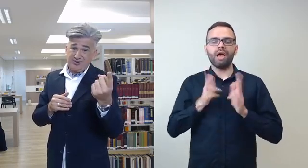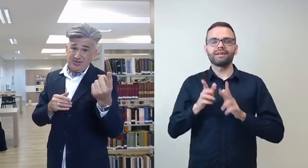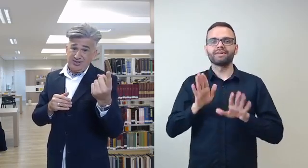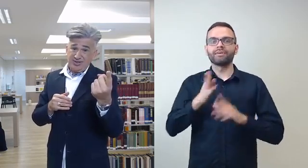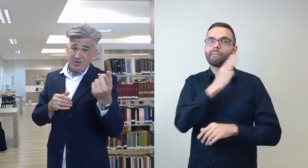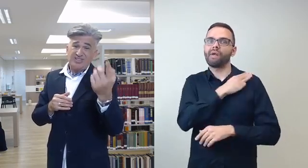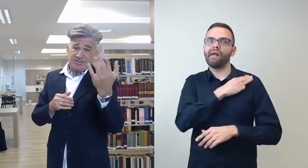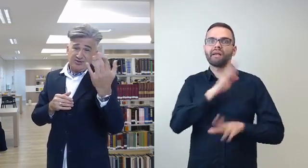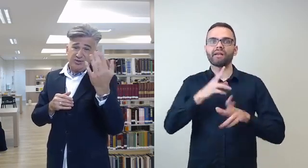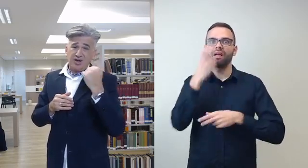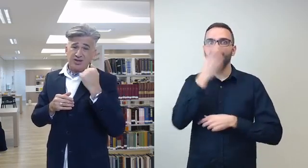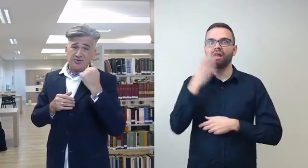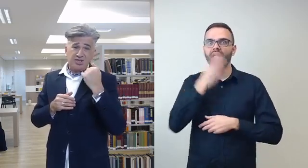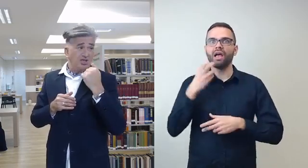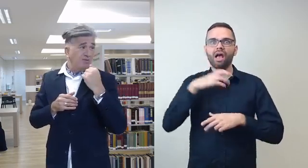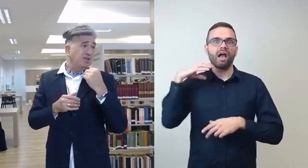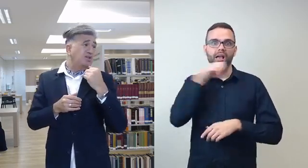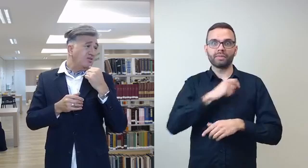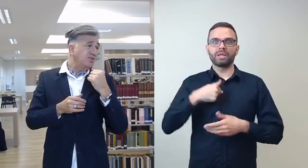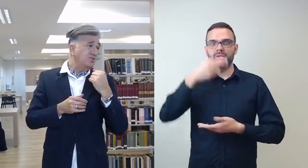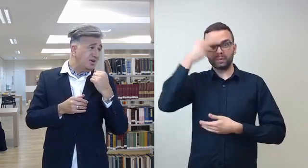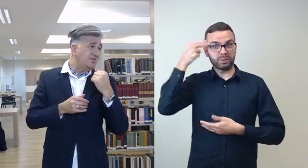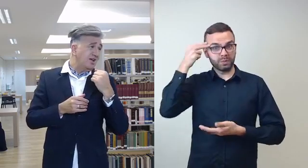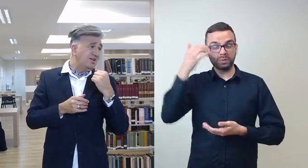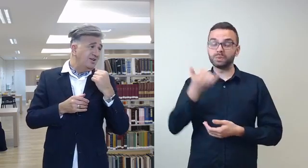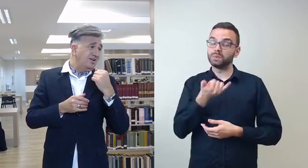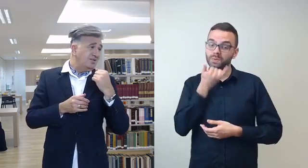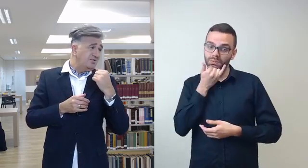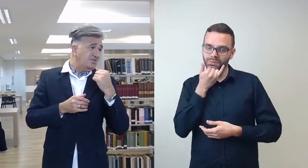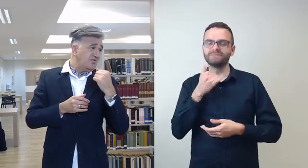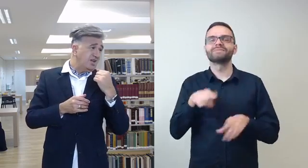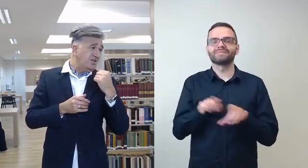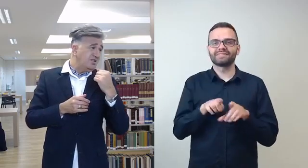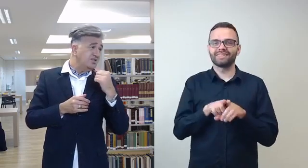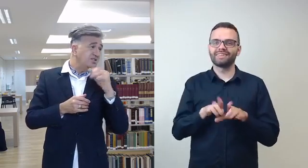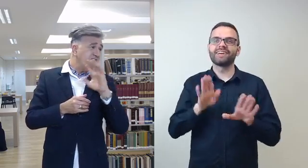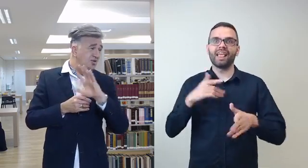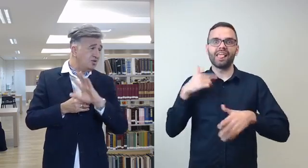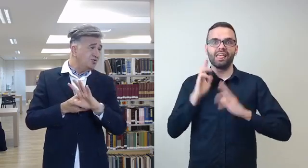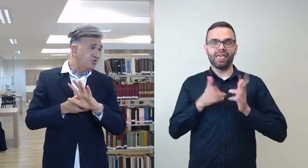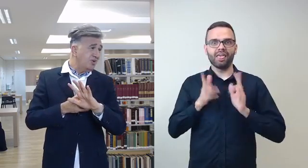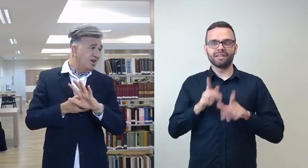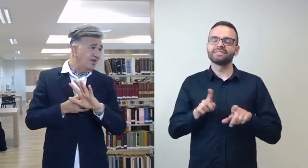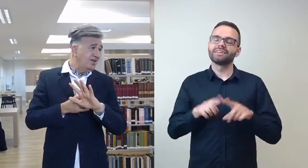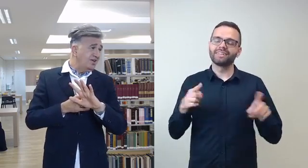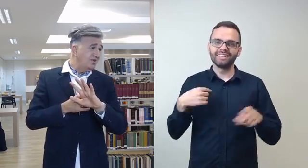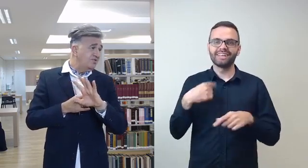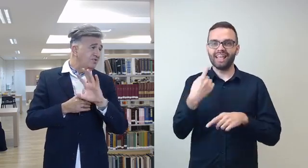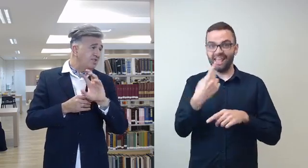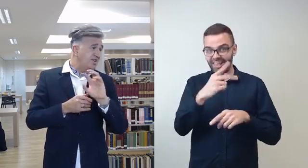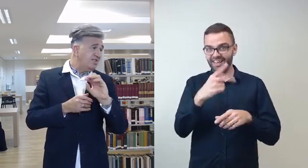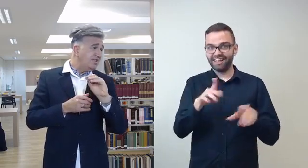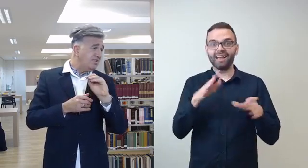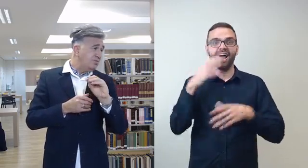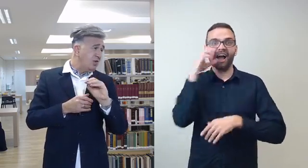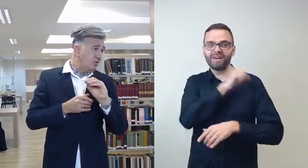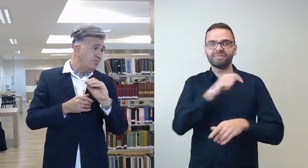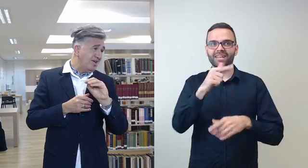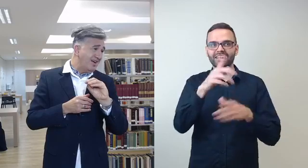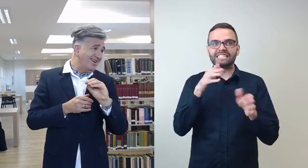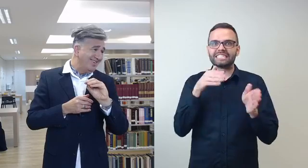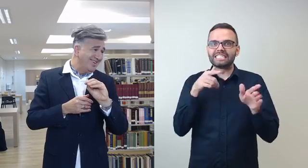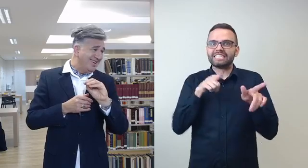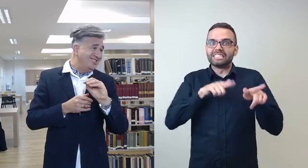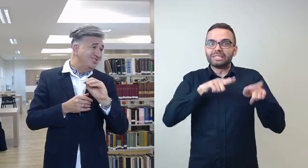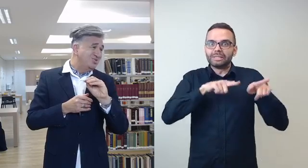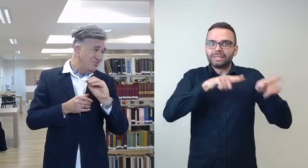Eduardo. Coitado do Eduardo, né? Perdão aí, Eduardo, tá? Eu devo estar falando a 300 km por hora e você está aí tentando me